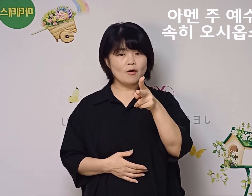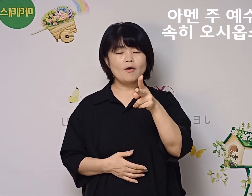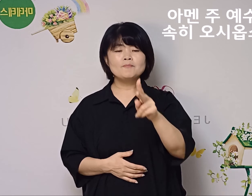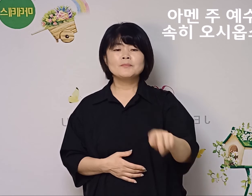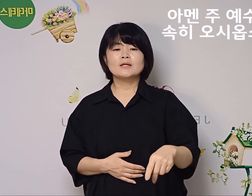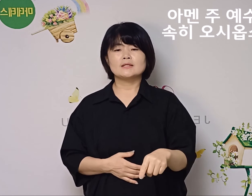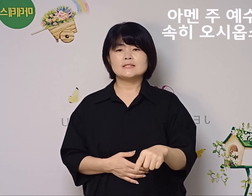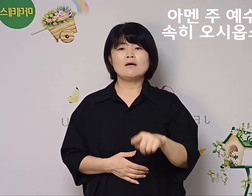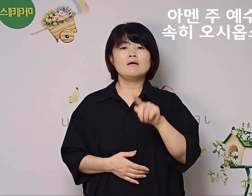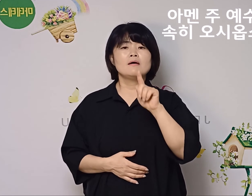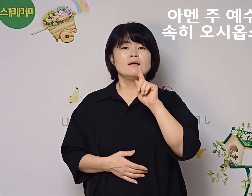여. 그래서